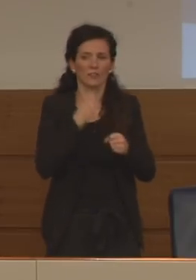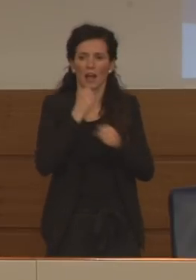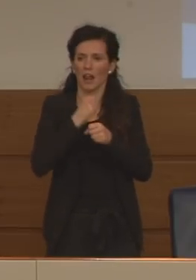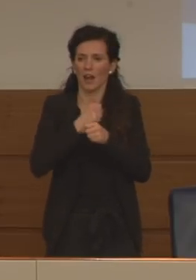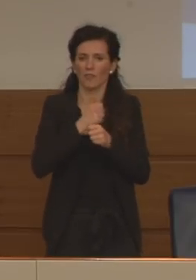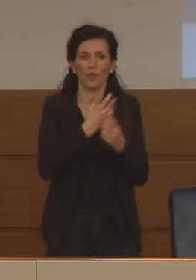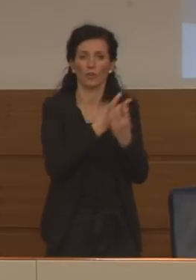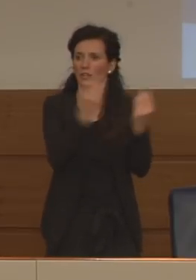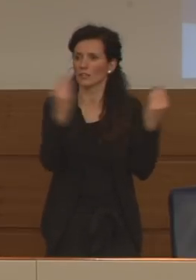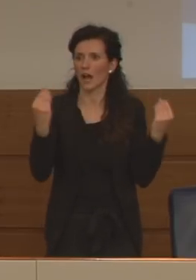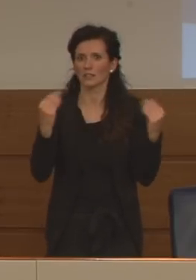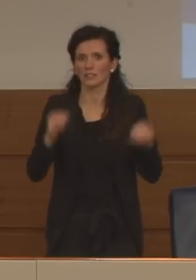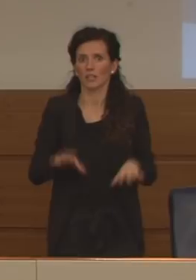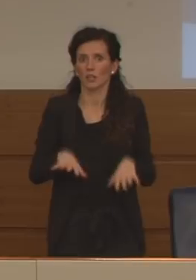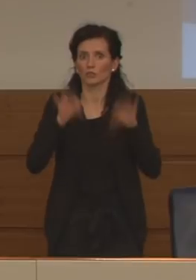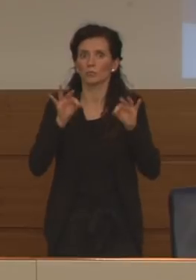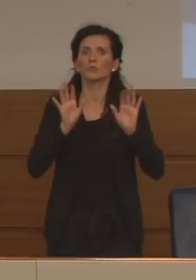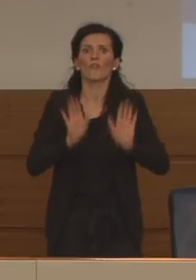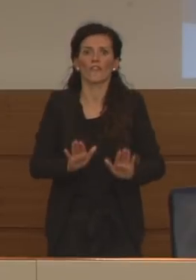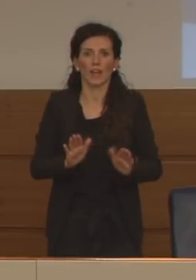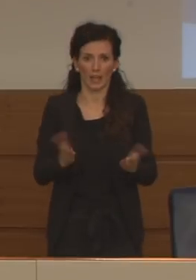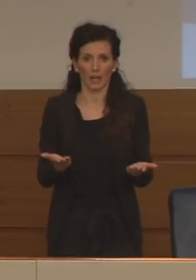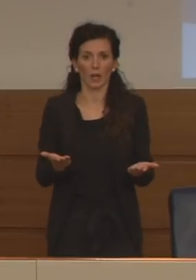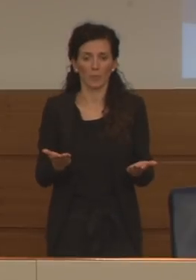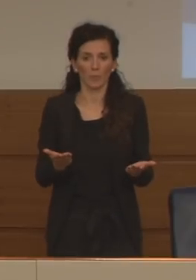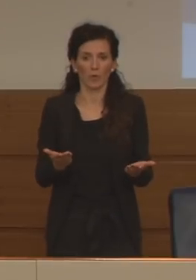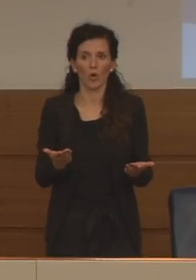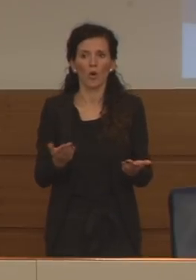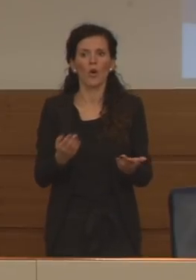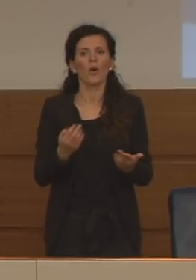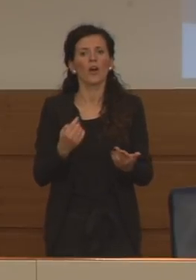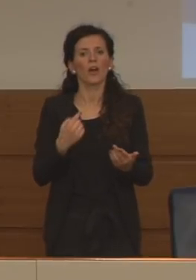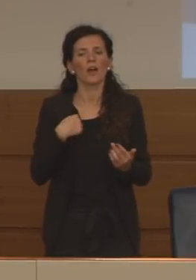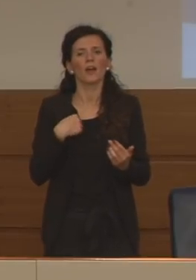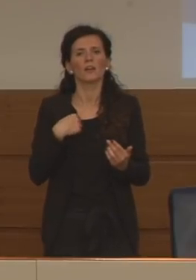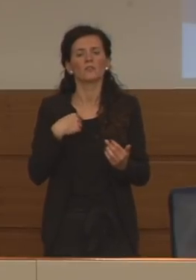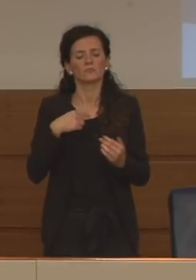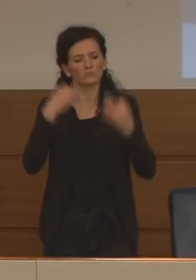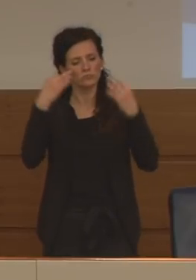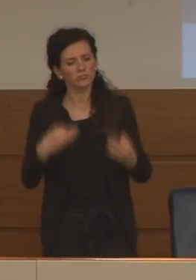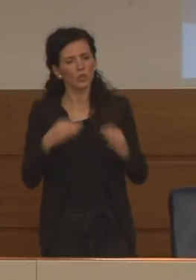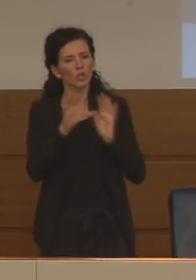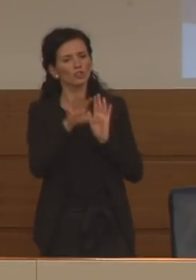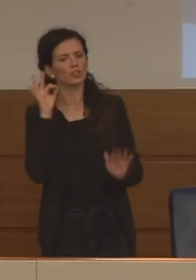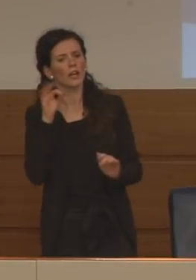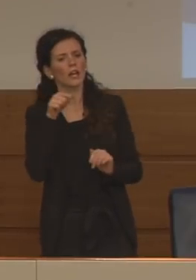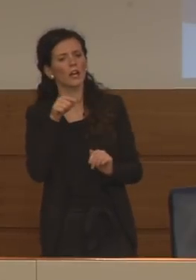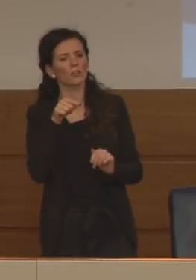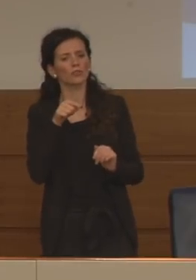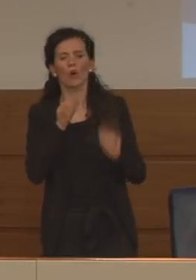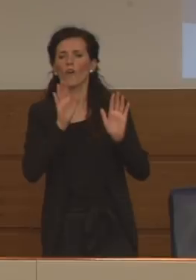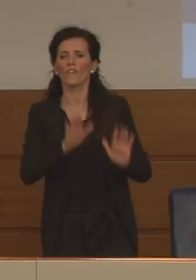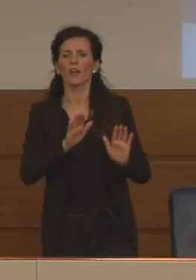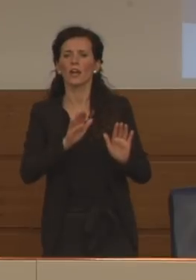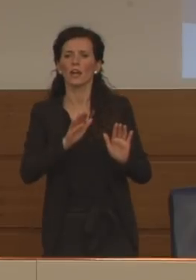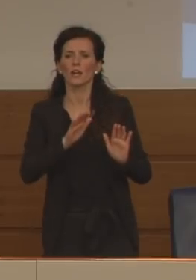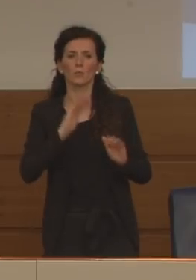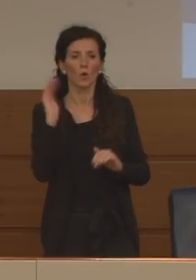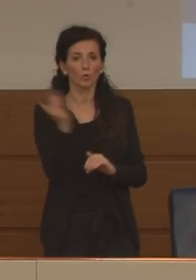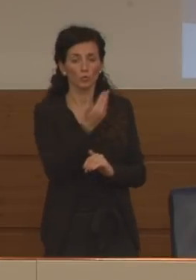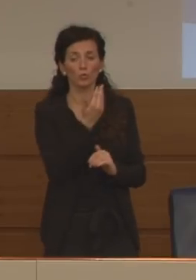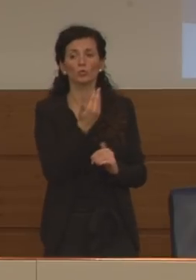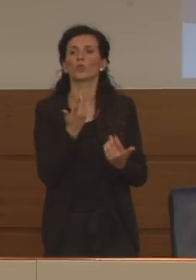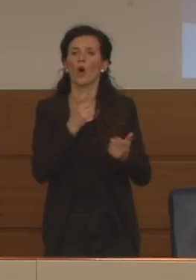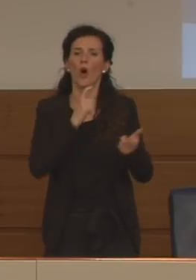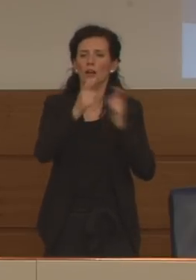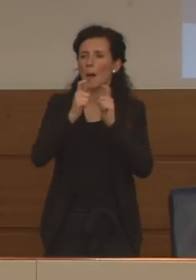parte l'attività sono sospese dove questo tipo di scelta oggi è sostenibile quantomeno in termini di rapporti sociali